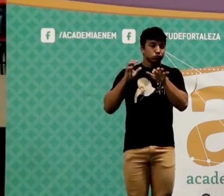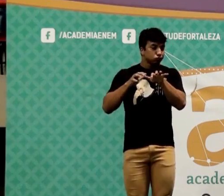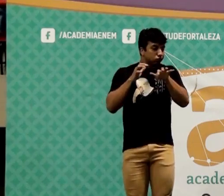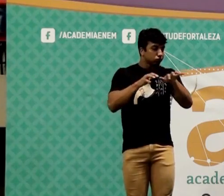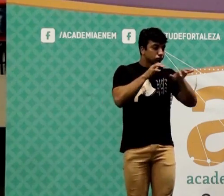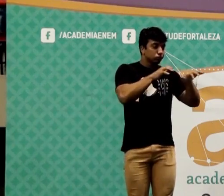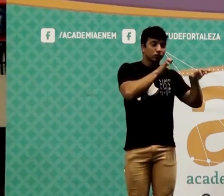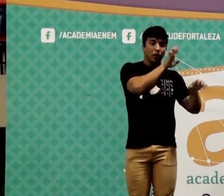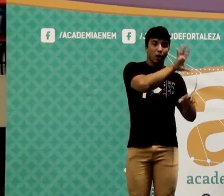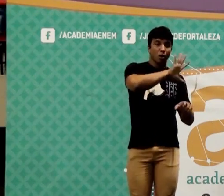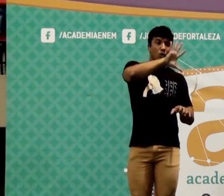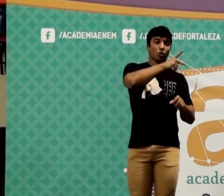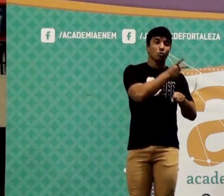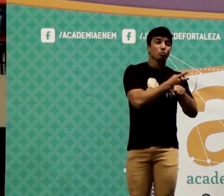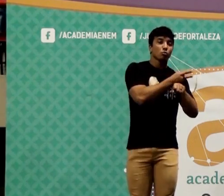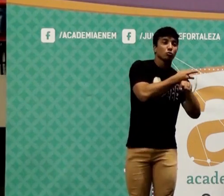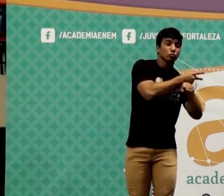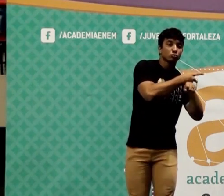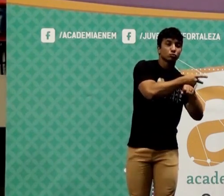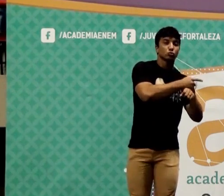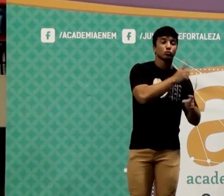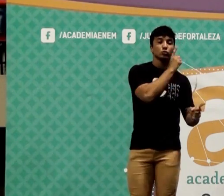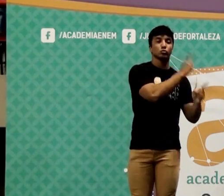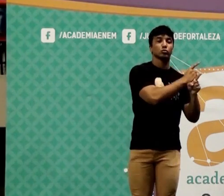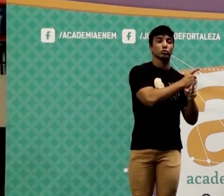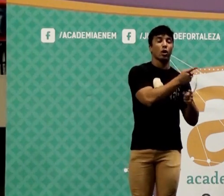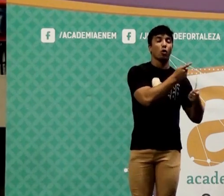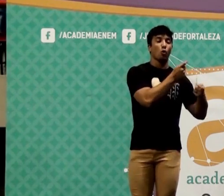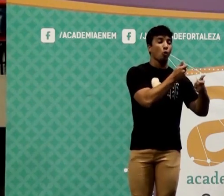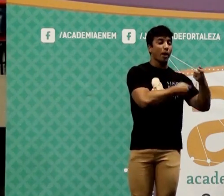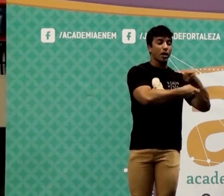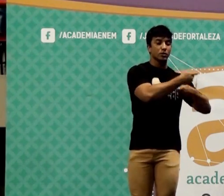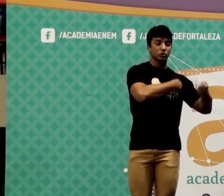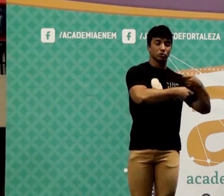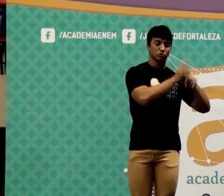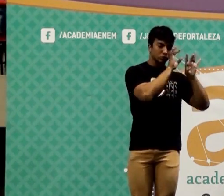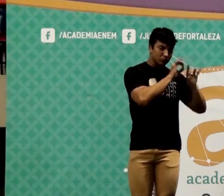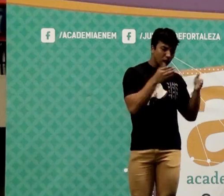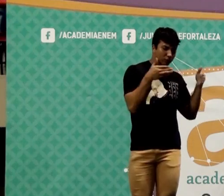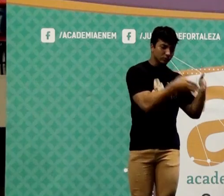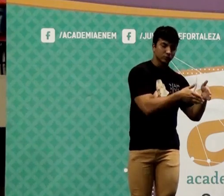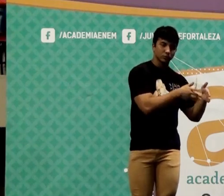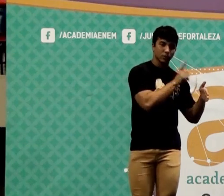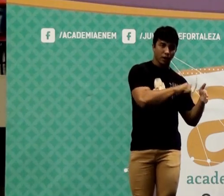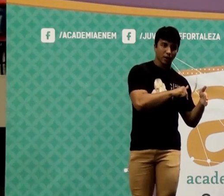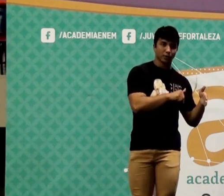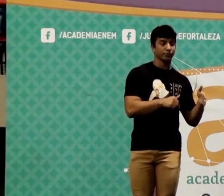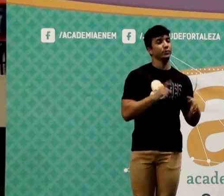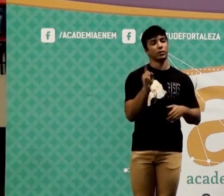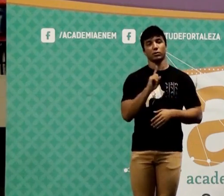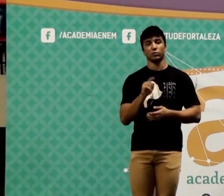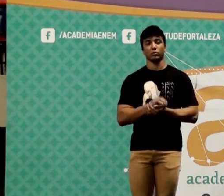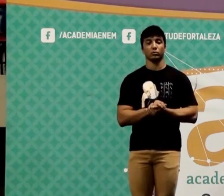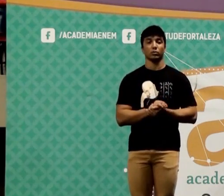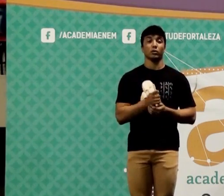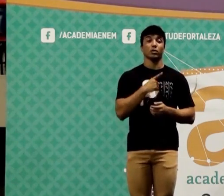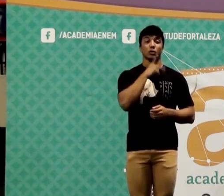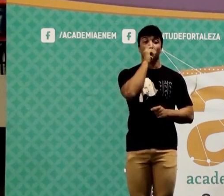falte não. Com relação às cruzadas, é correto dizer: Foram expedições organizadas para libertar